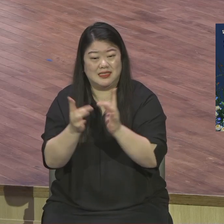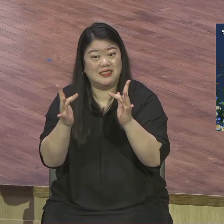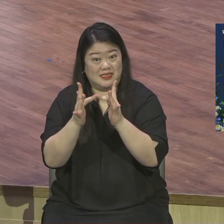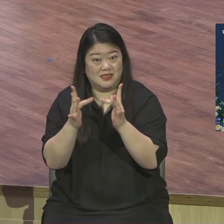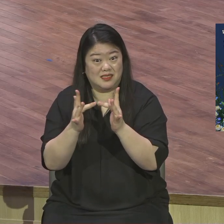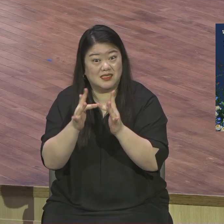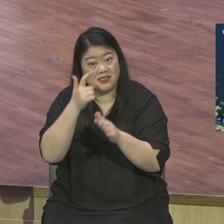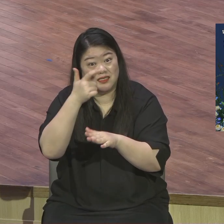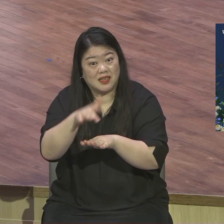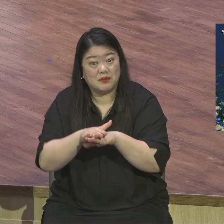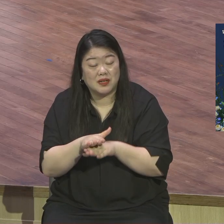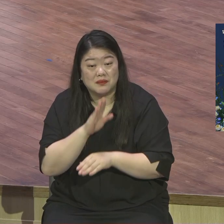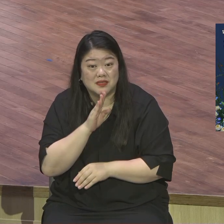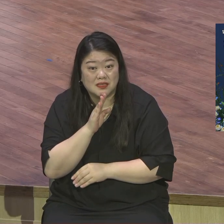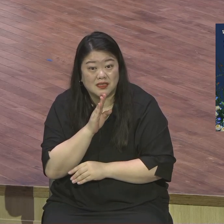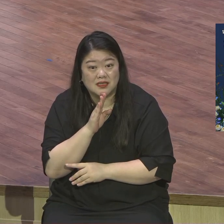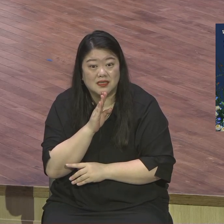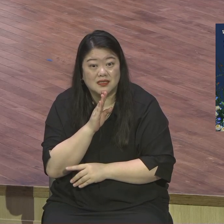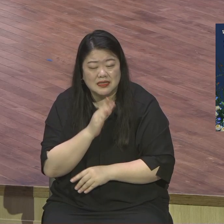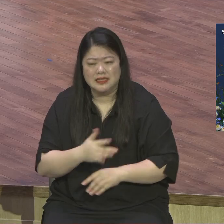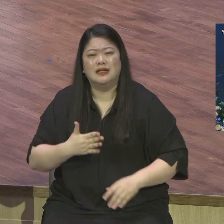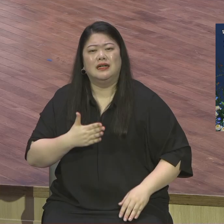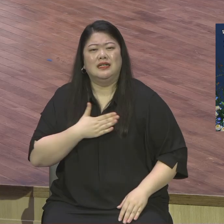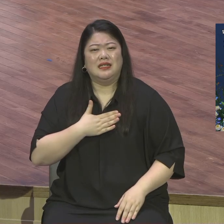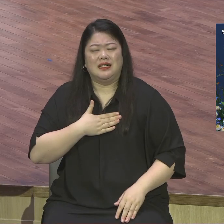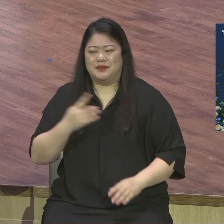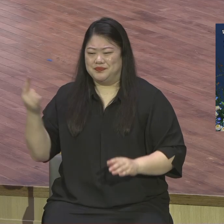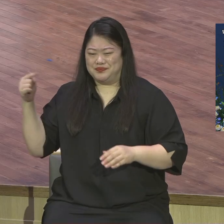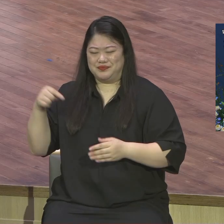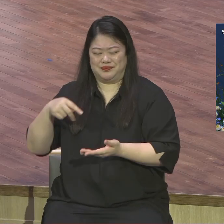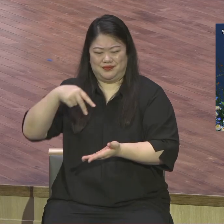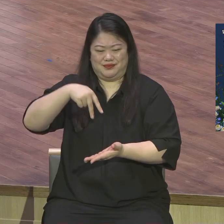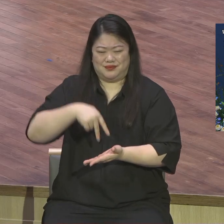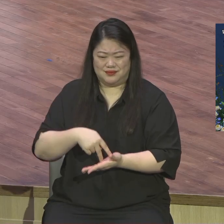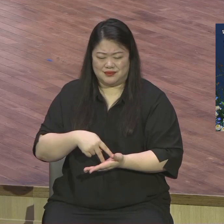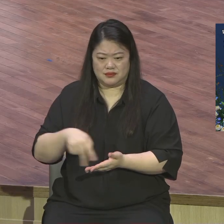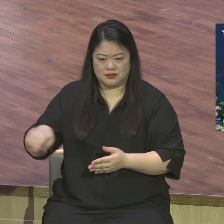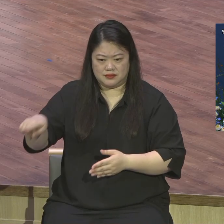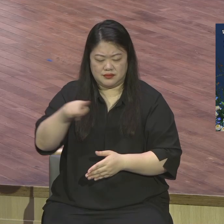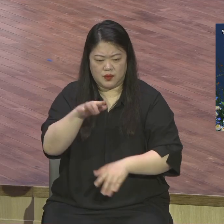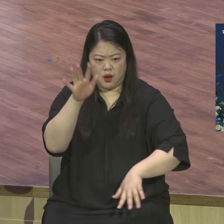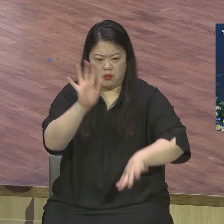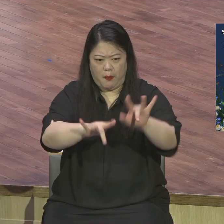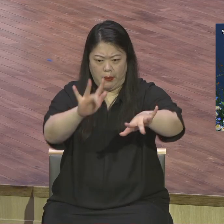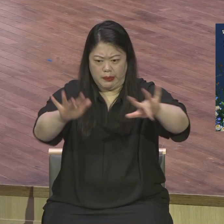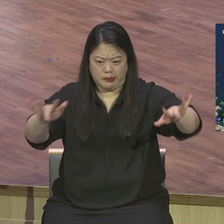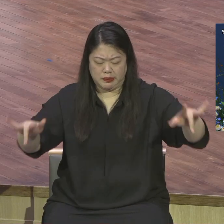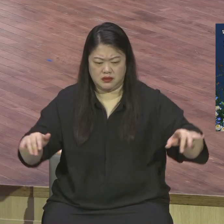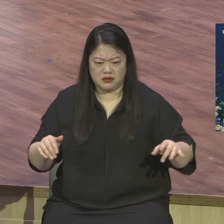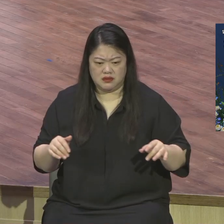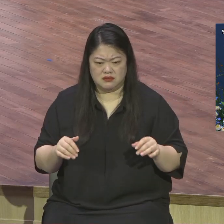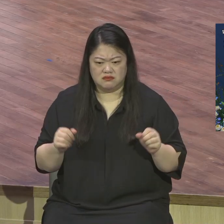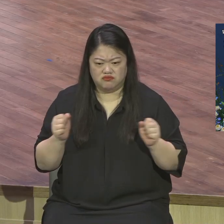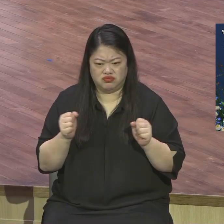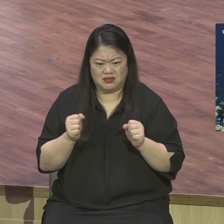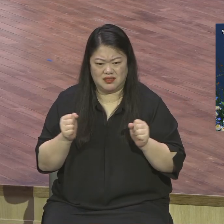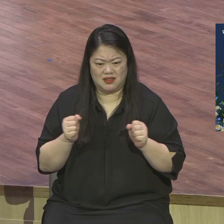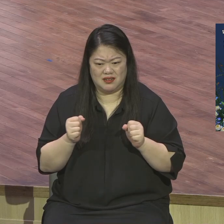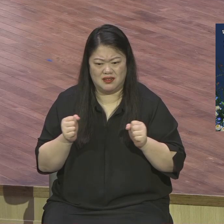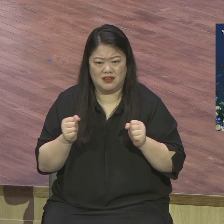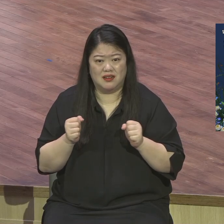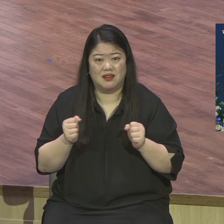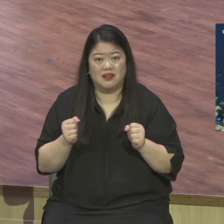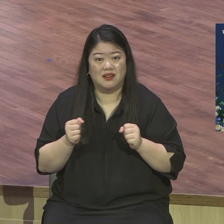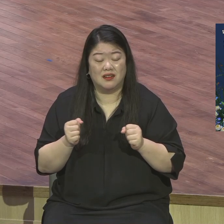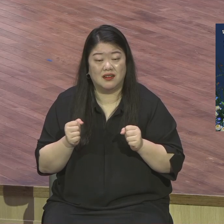하지 못하니까 좀 인간적으로 볼 때도 좀 김빠진 무슨 사이다처럼 말이요 뭐 이렇게 느껴질지 몰라도